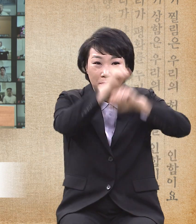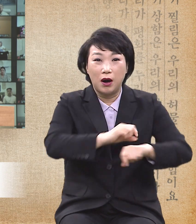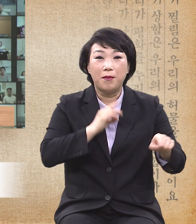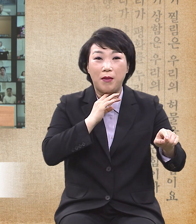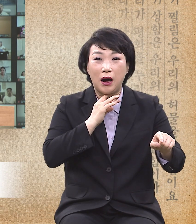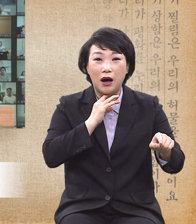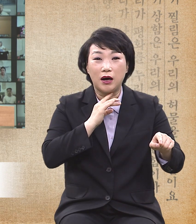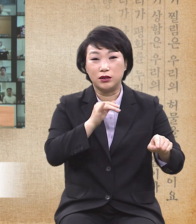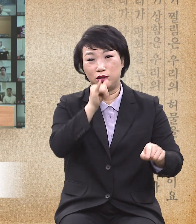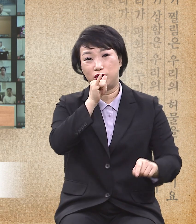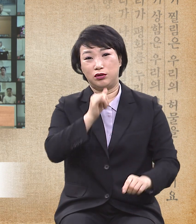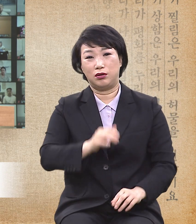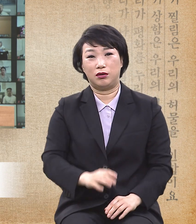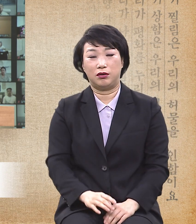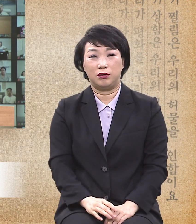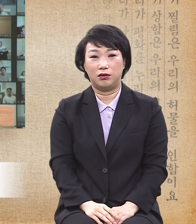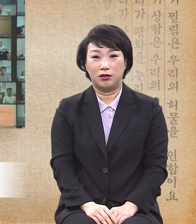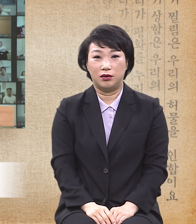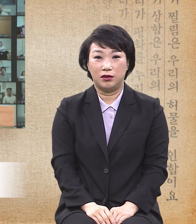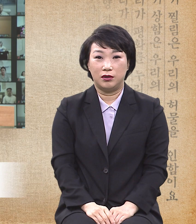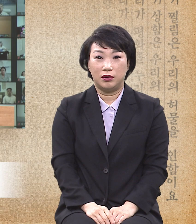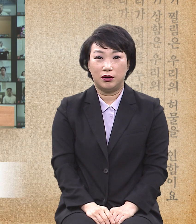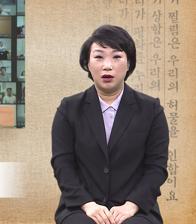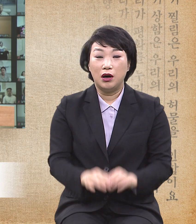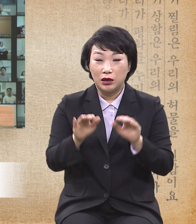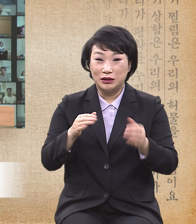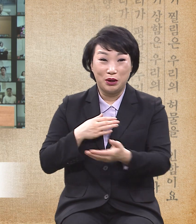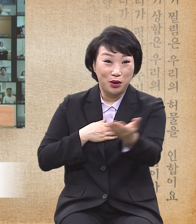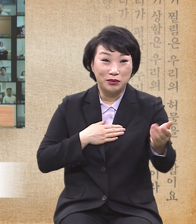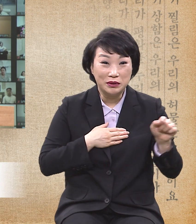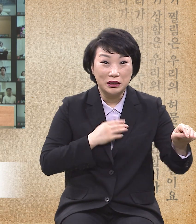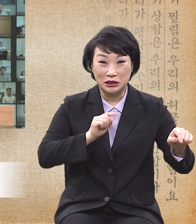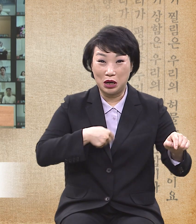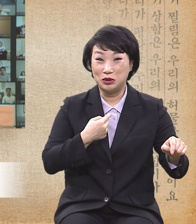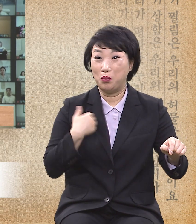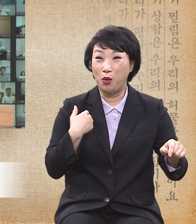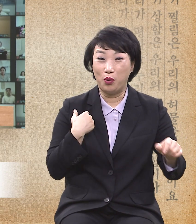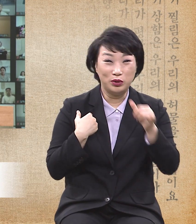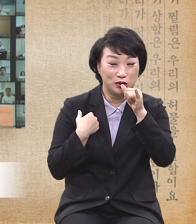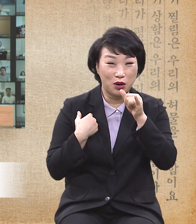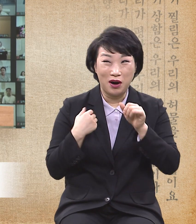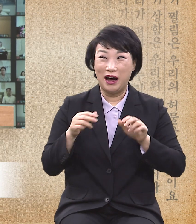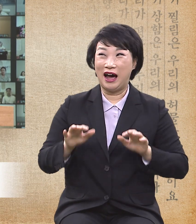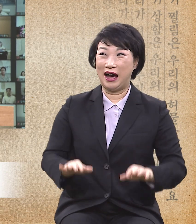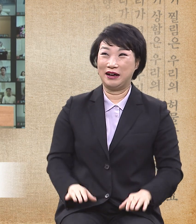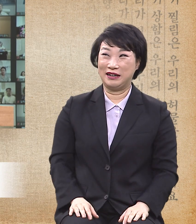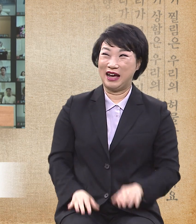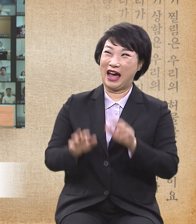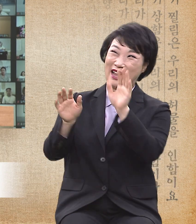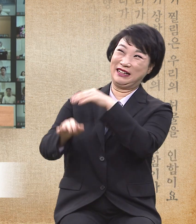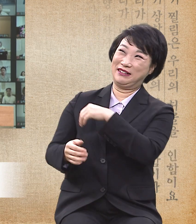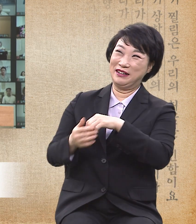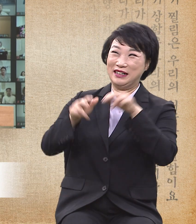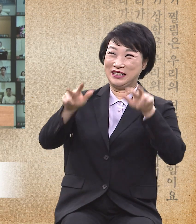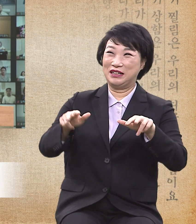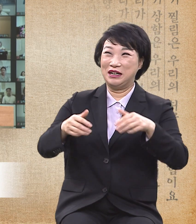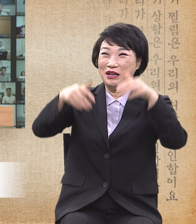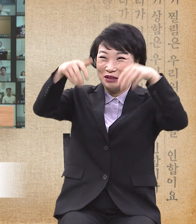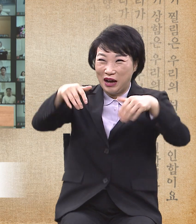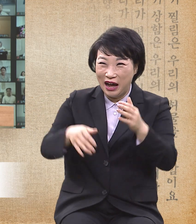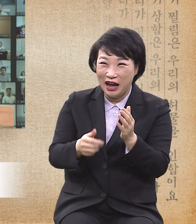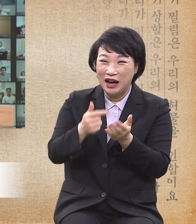파멸만 생산할 뿐이야. 근데 본인은 그걸 몰라. 지금은 노아 홍수 때 같은 때가